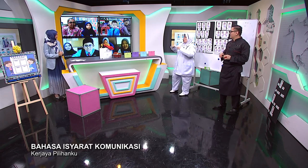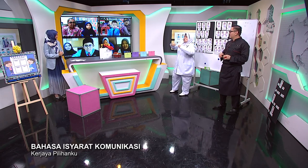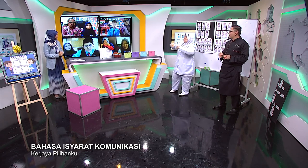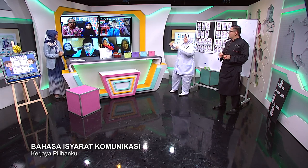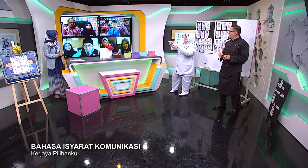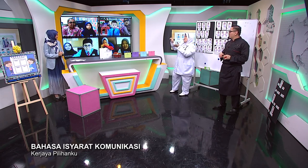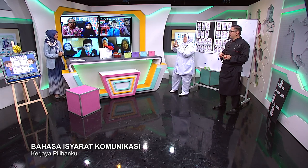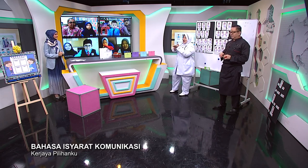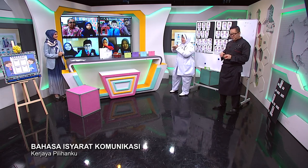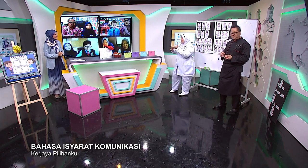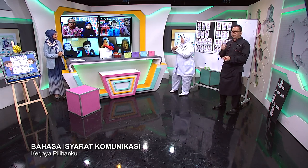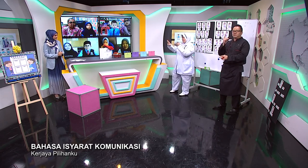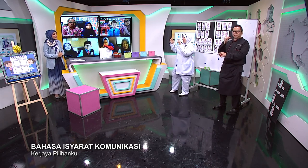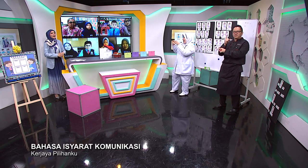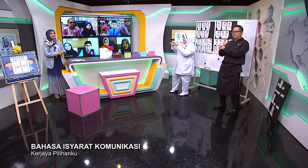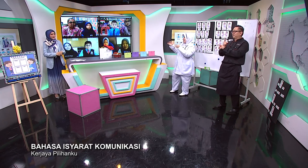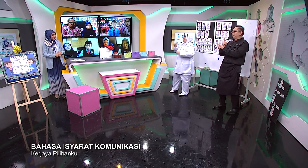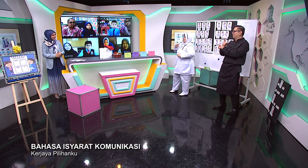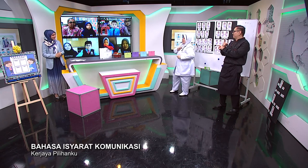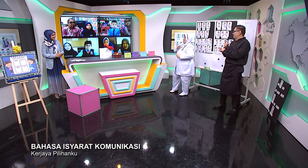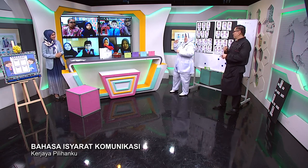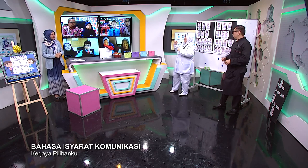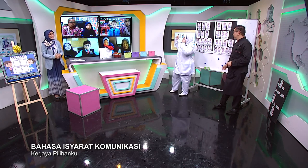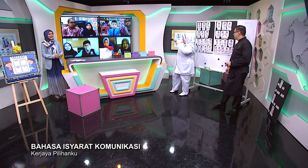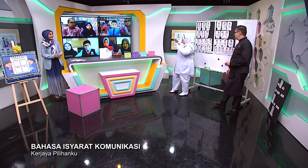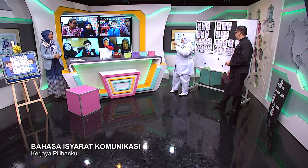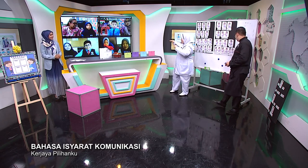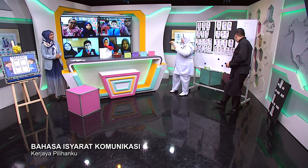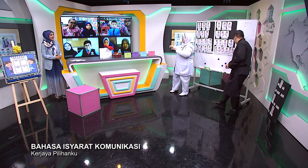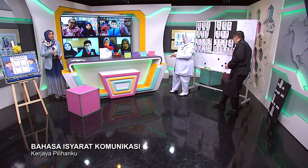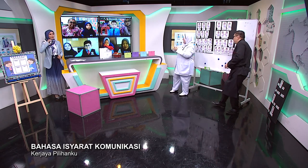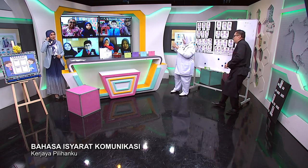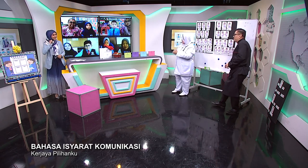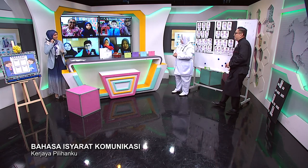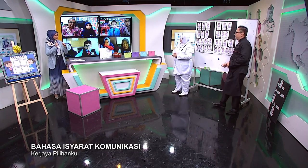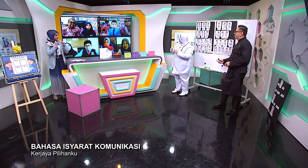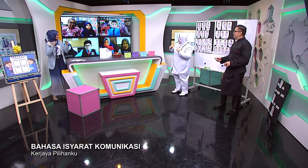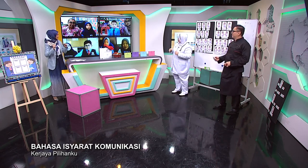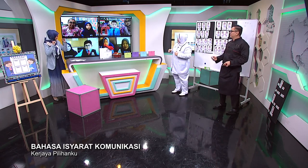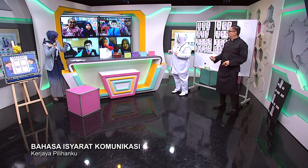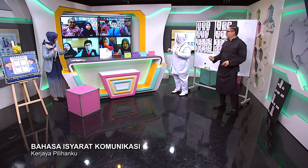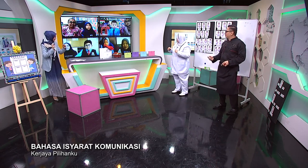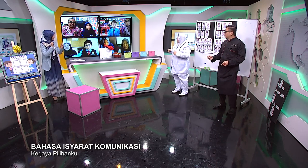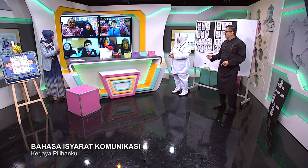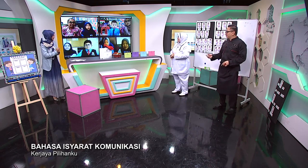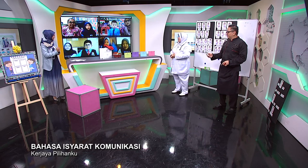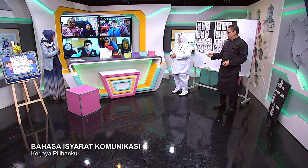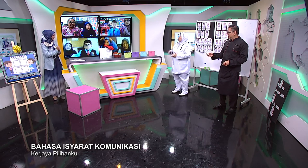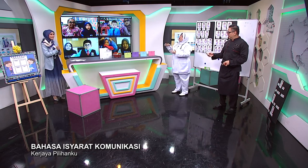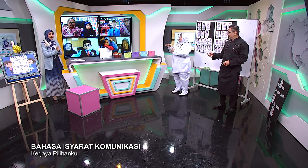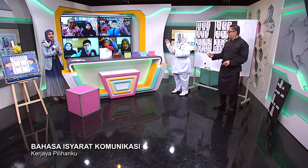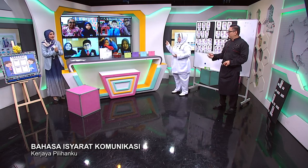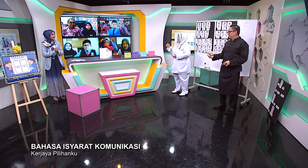mereka cuba baca ayat sendiri. Okay. Boleh murid-murid? Boleh cikgu, boleh. Kalau macam tu